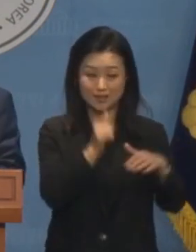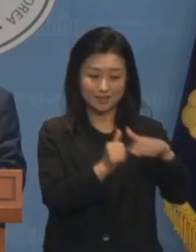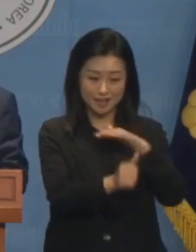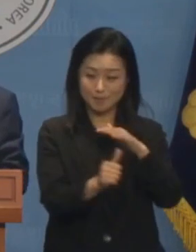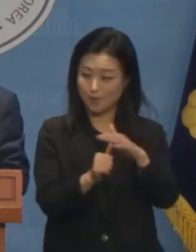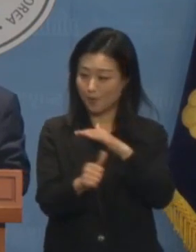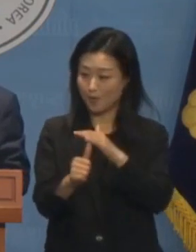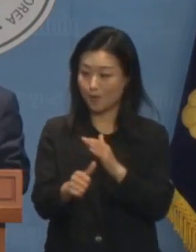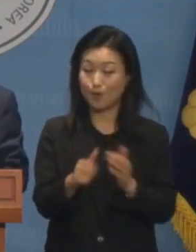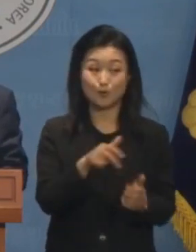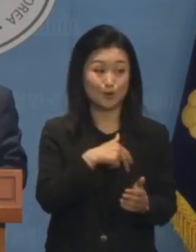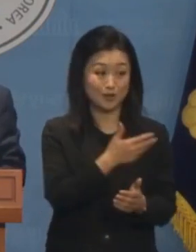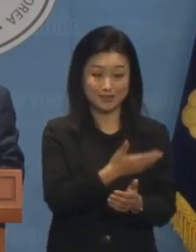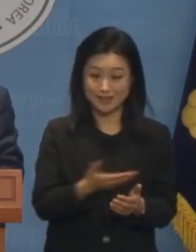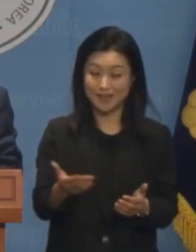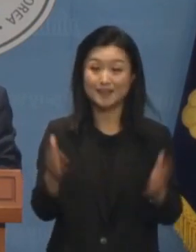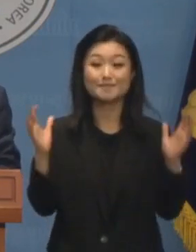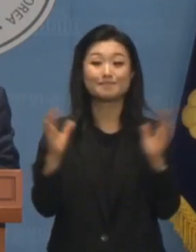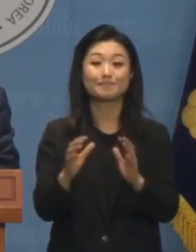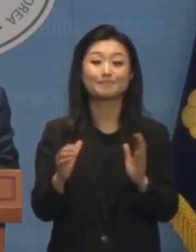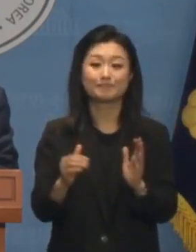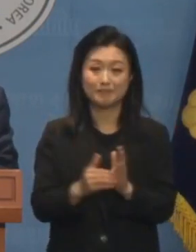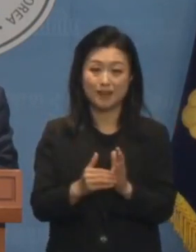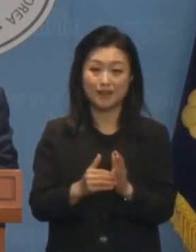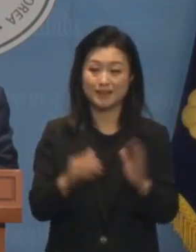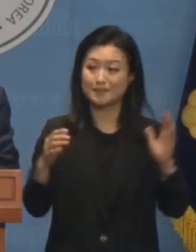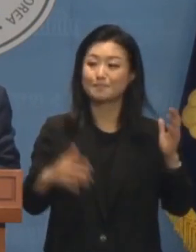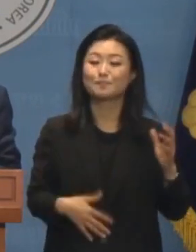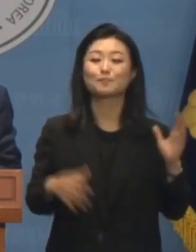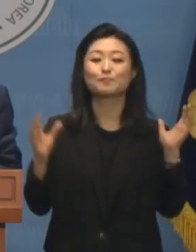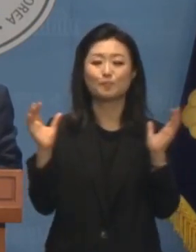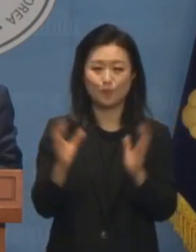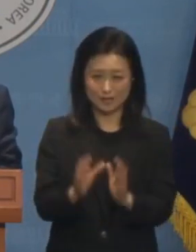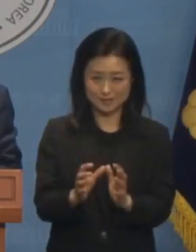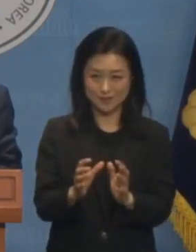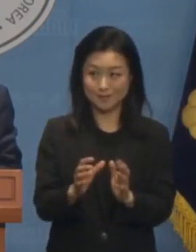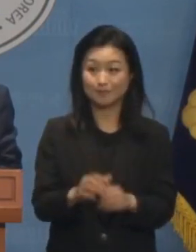분 의원님들 여기 많이 나와 계신데요. 이분들과 힘을 합쳐서